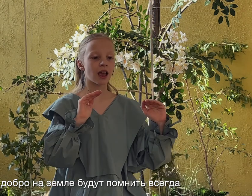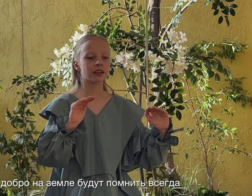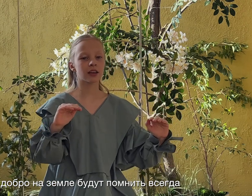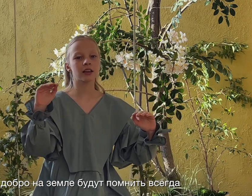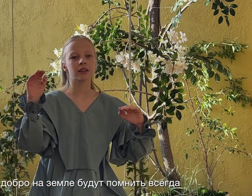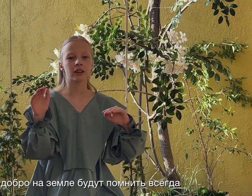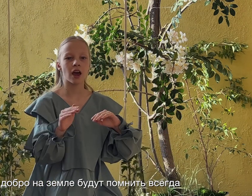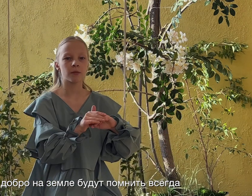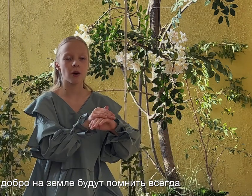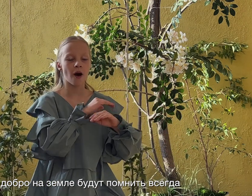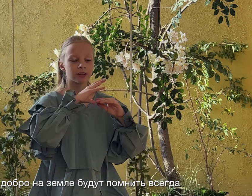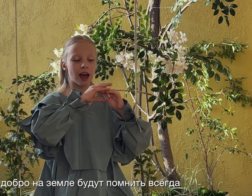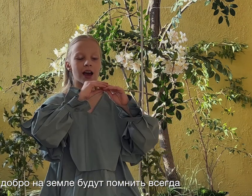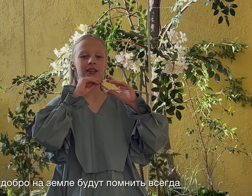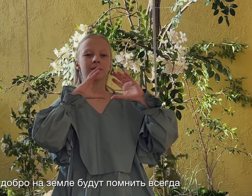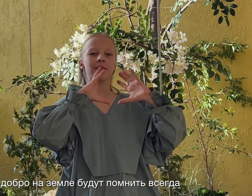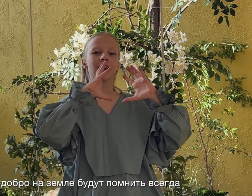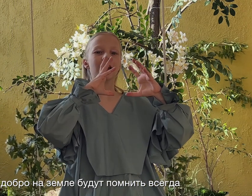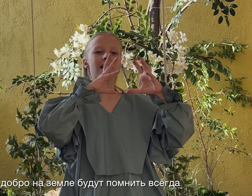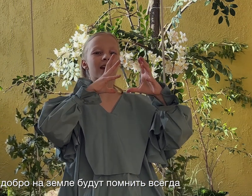Дети, добро на земле